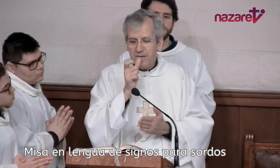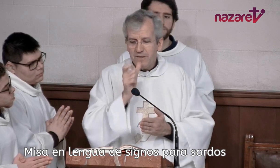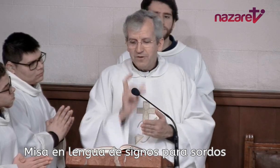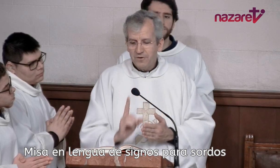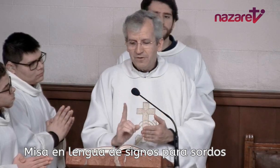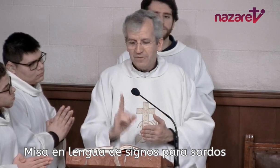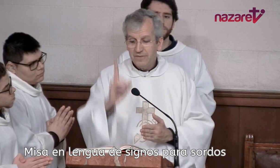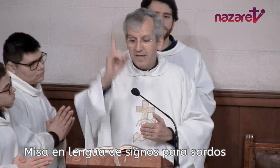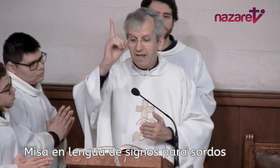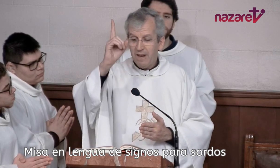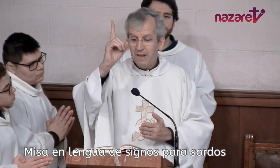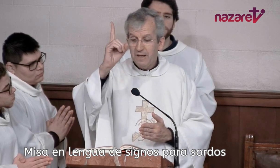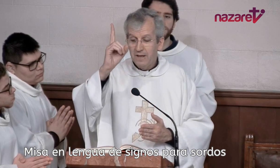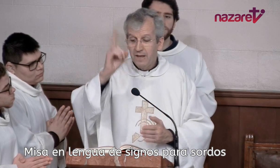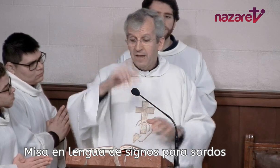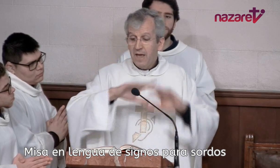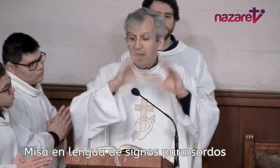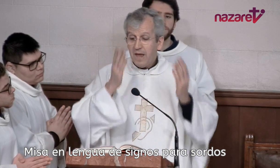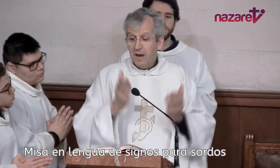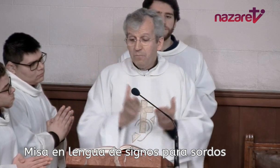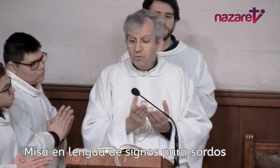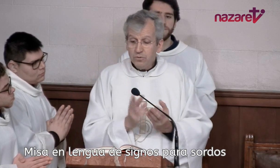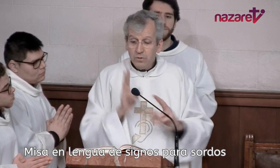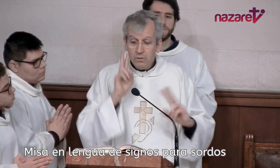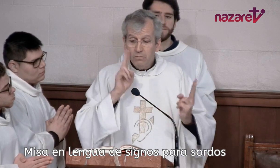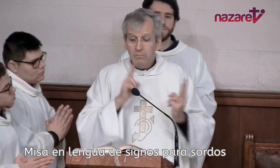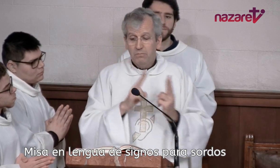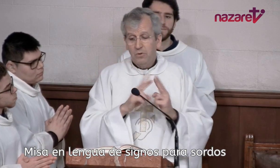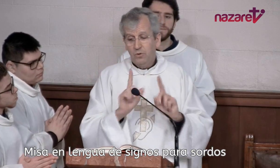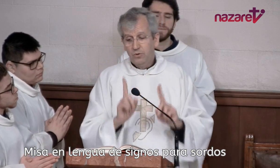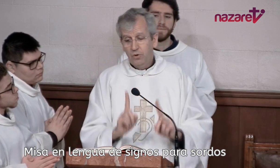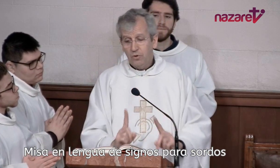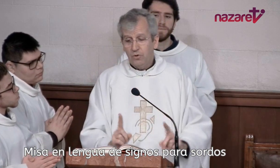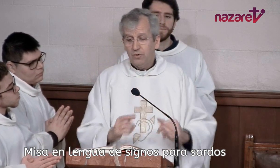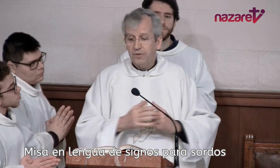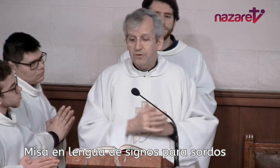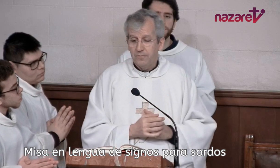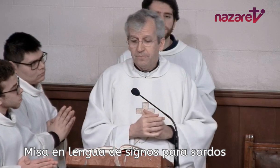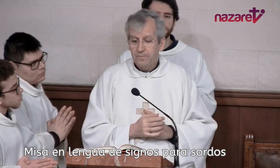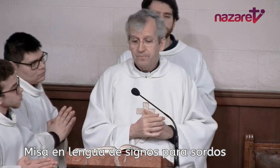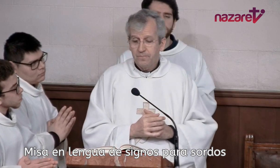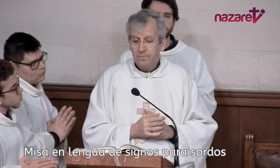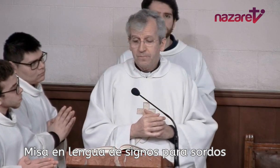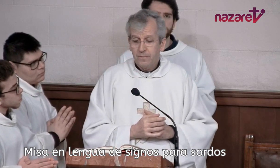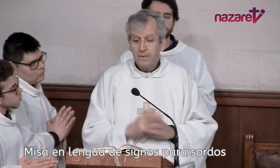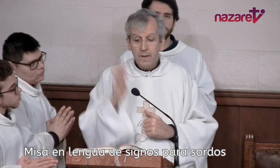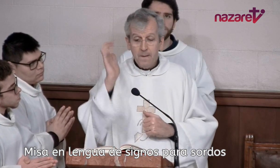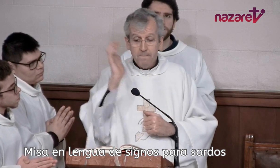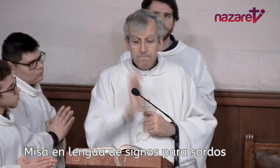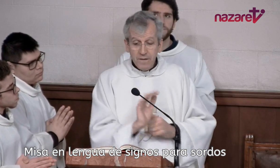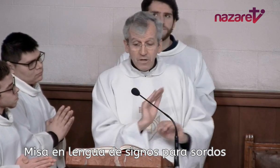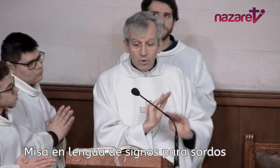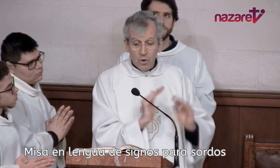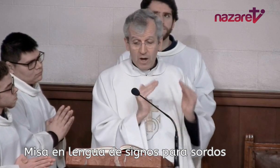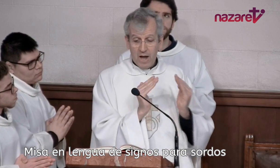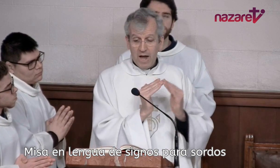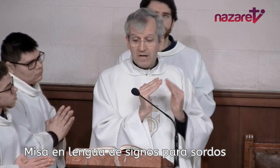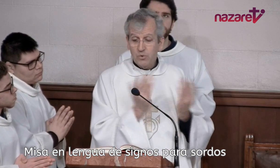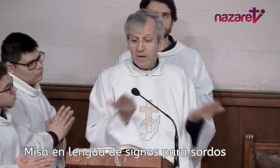medio de Él. El mundo no lo conoció. Vino a su